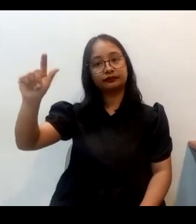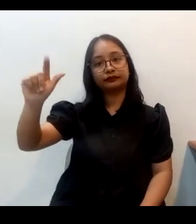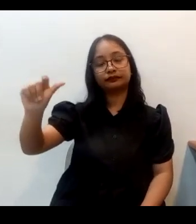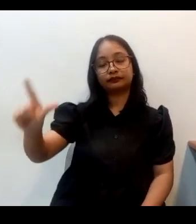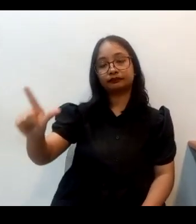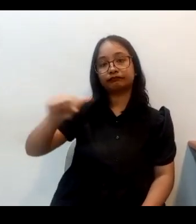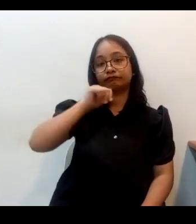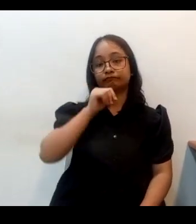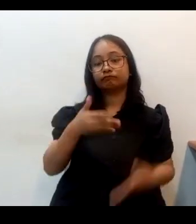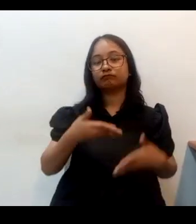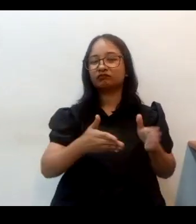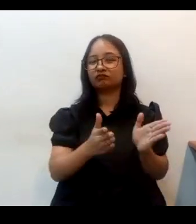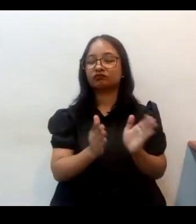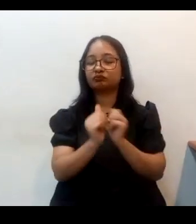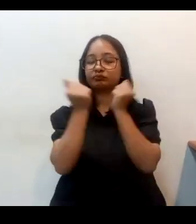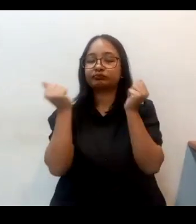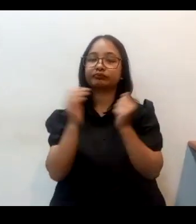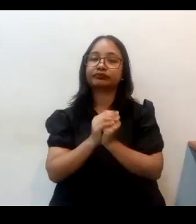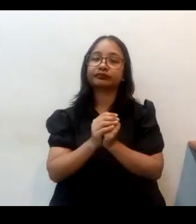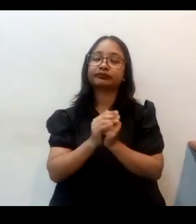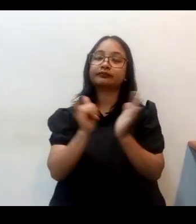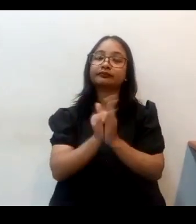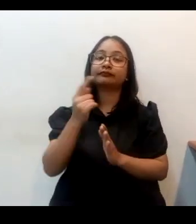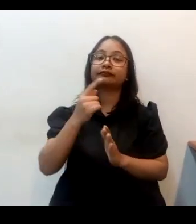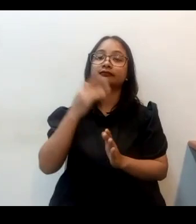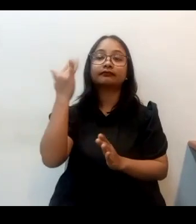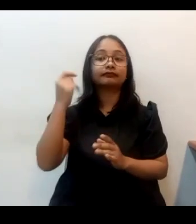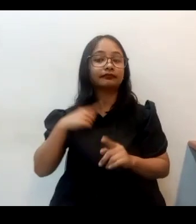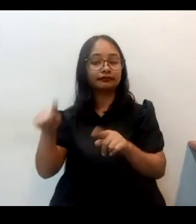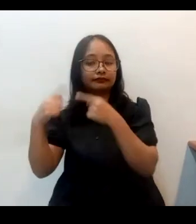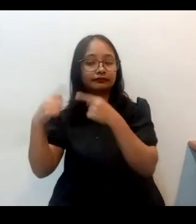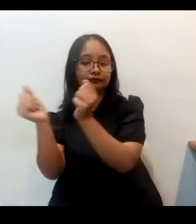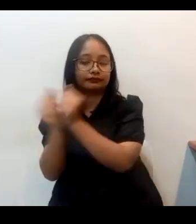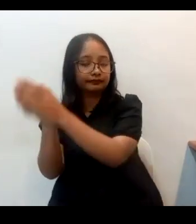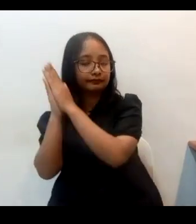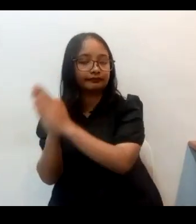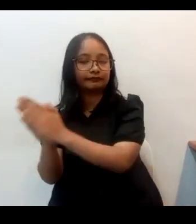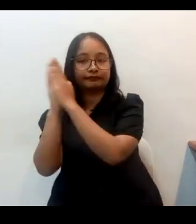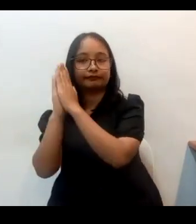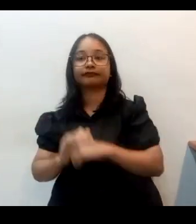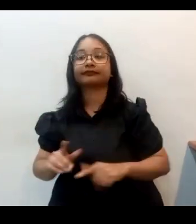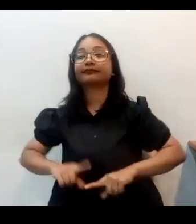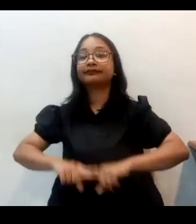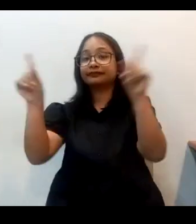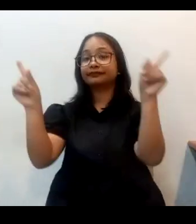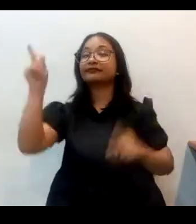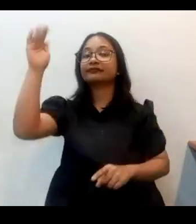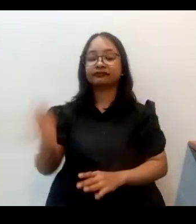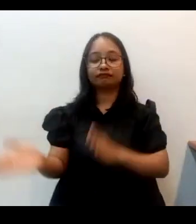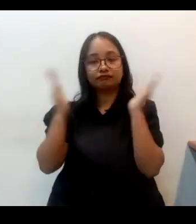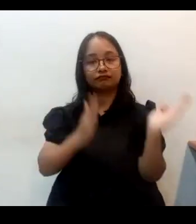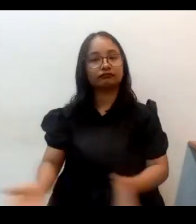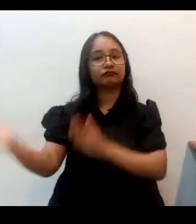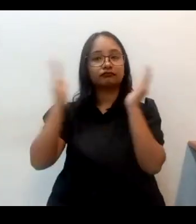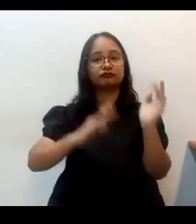Kaya pumunta po ako doon sa panalangin sa aking puso. But God prepared the greater things. Ngunit inihanda po ng Diyos yung